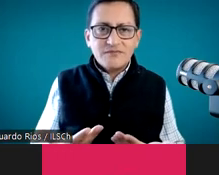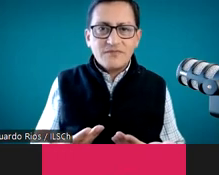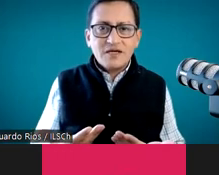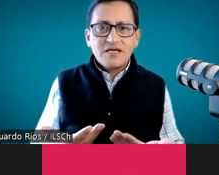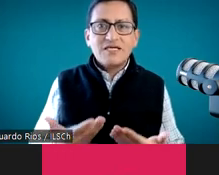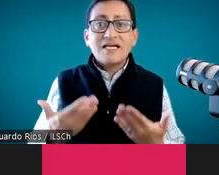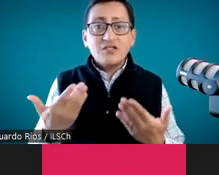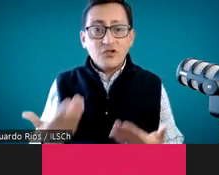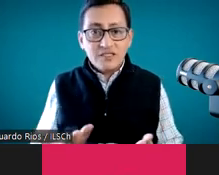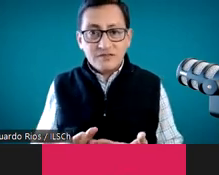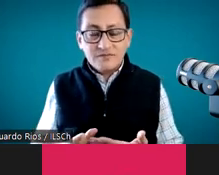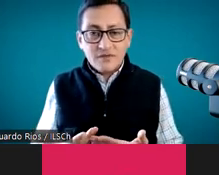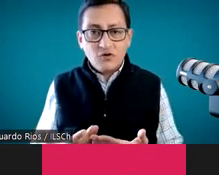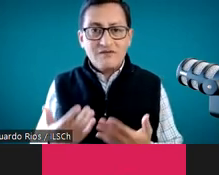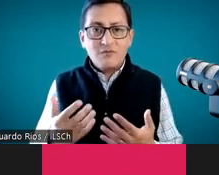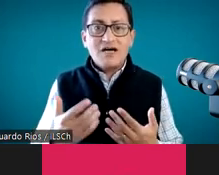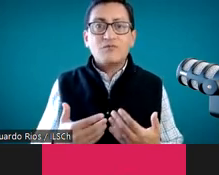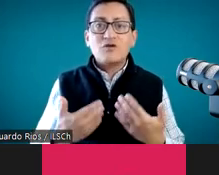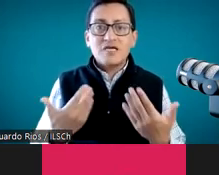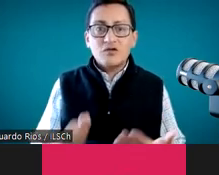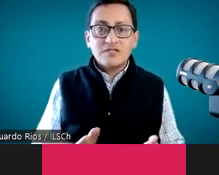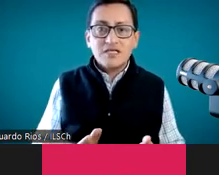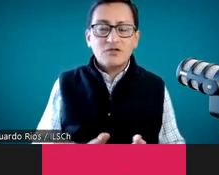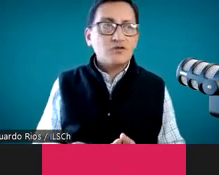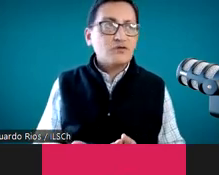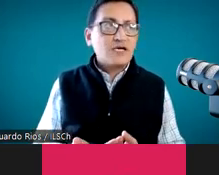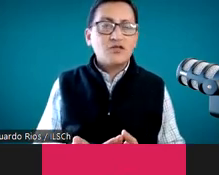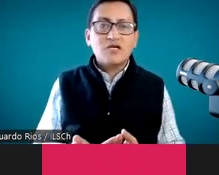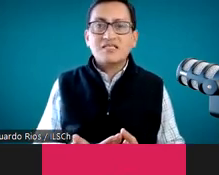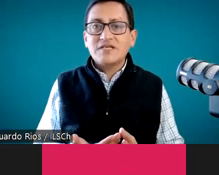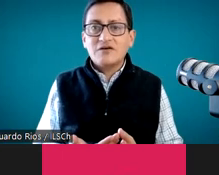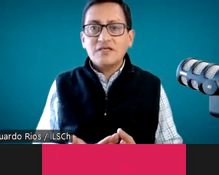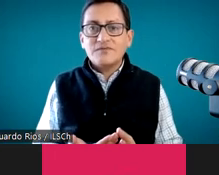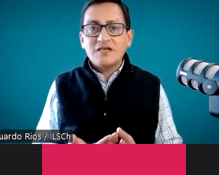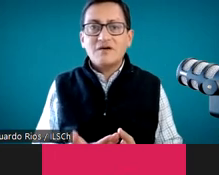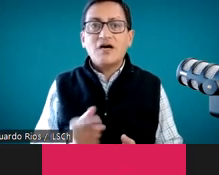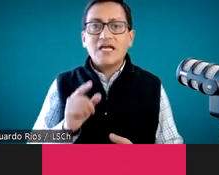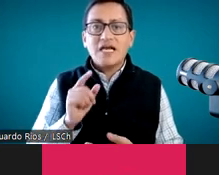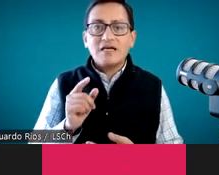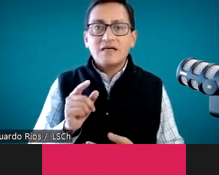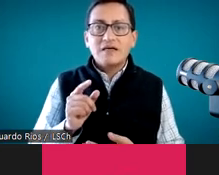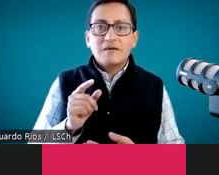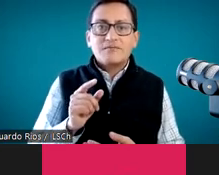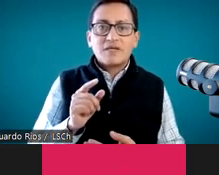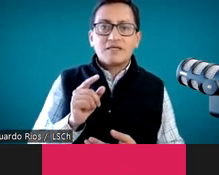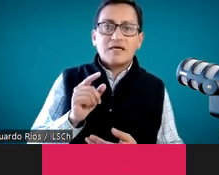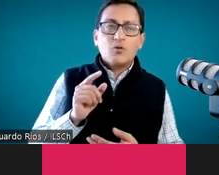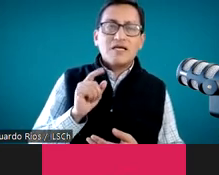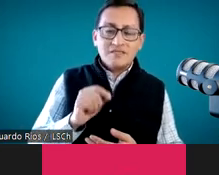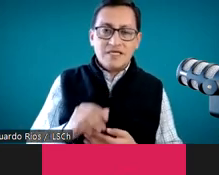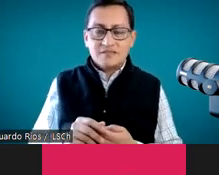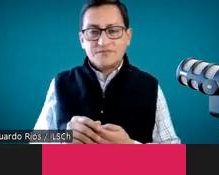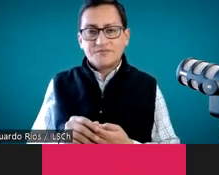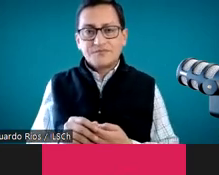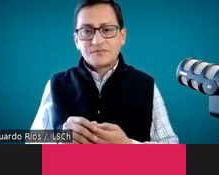clasificadores y acciones, o le vamos a dar movimientos a estos clasificadores y vamos a generar